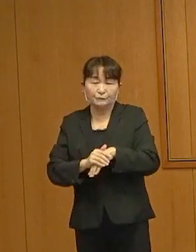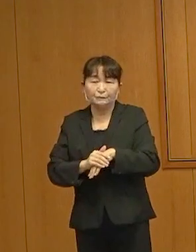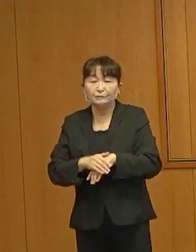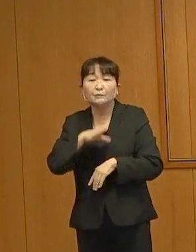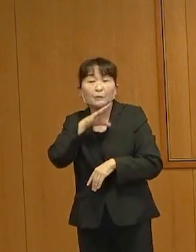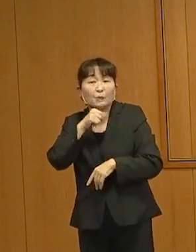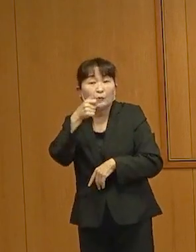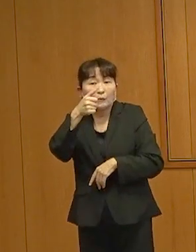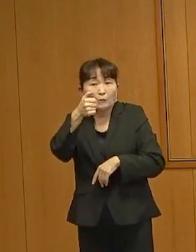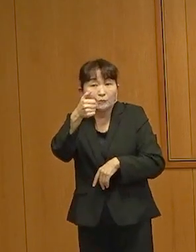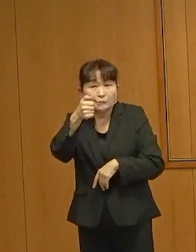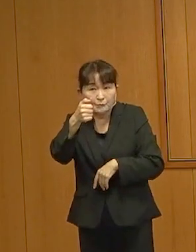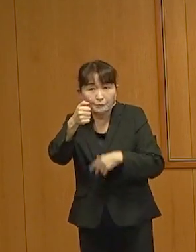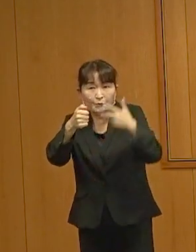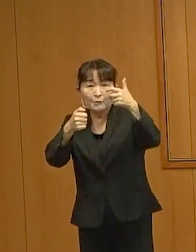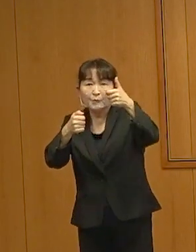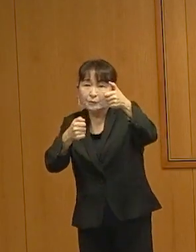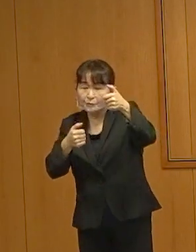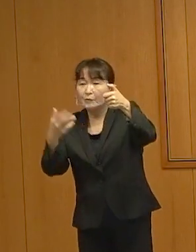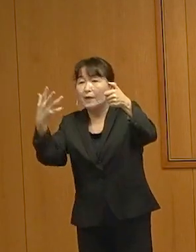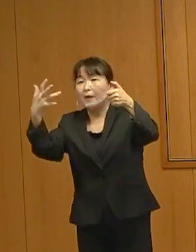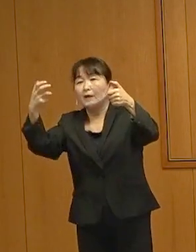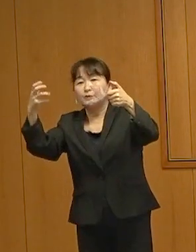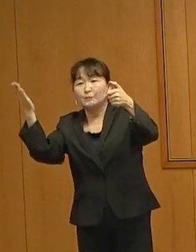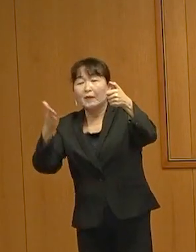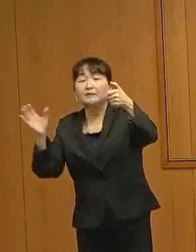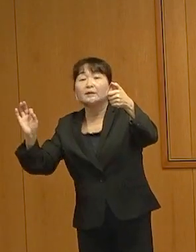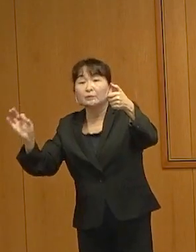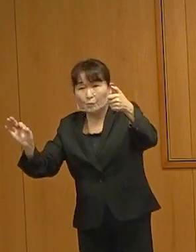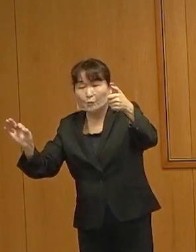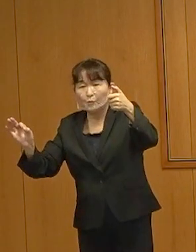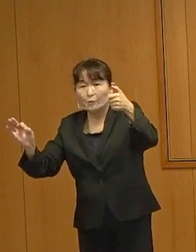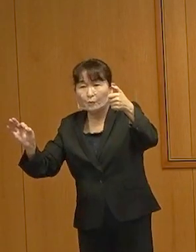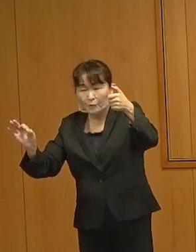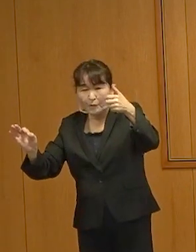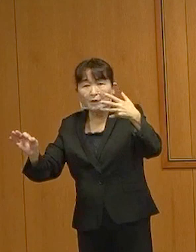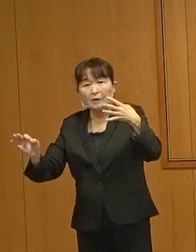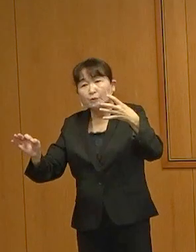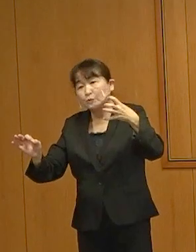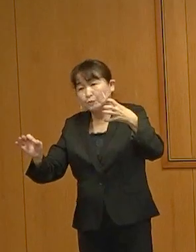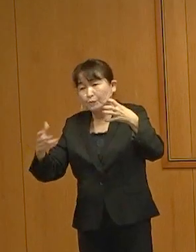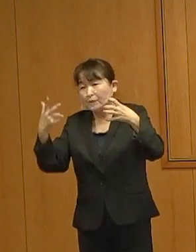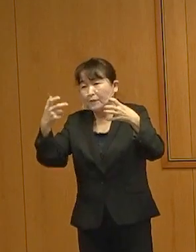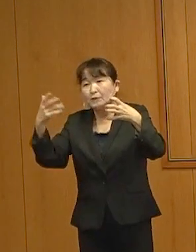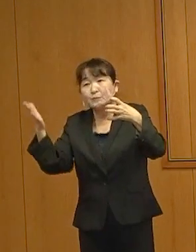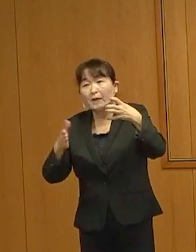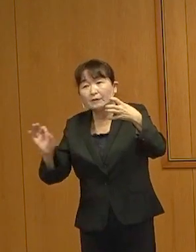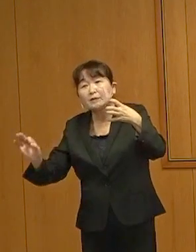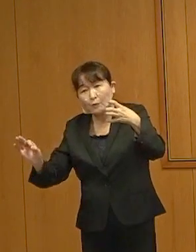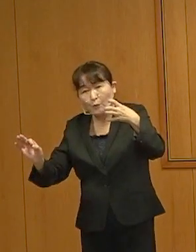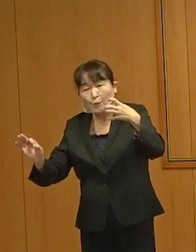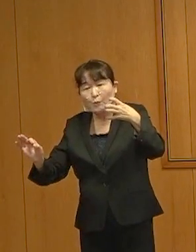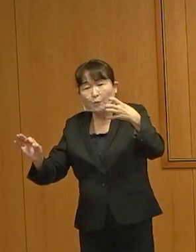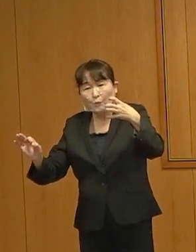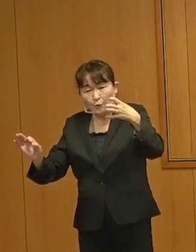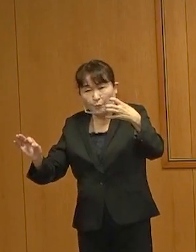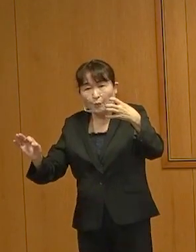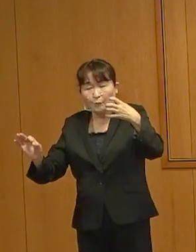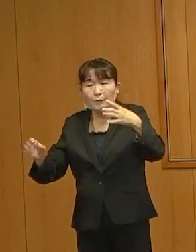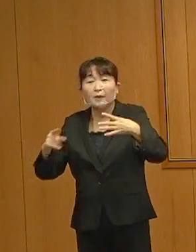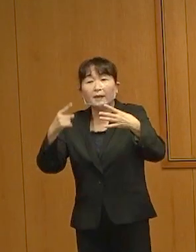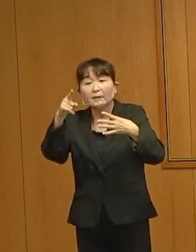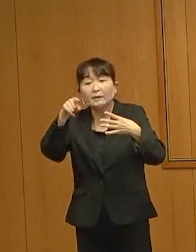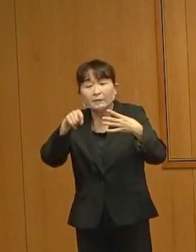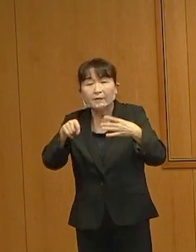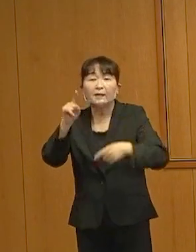50代では 80% をこれ超える方が、40代では 70% を超える方が1回目の